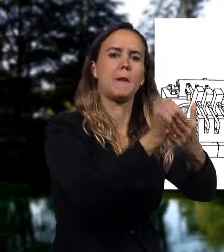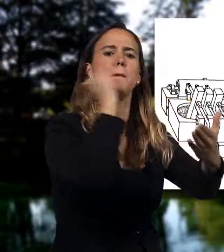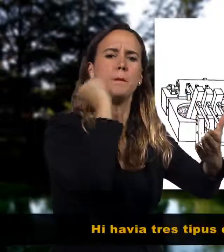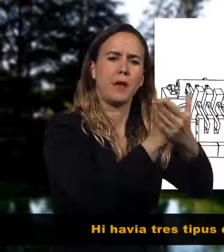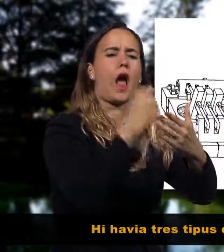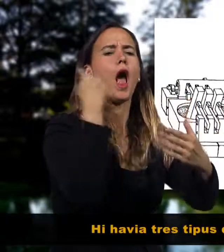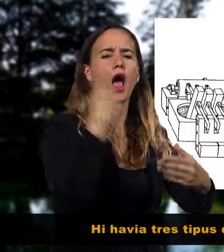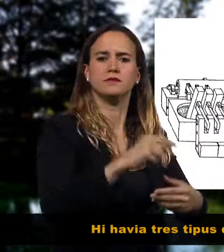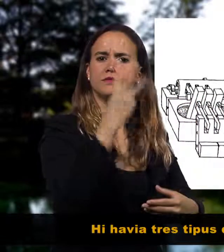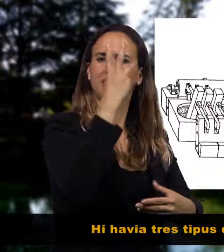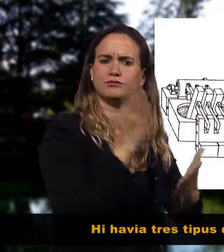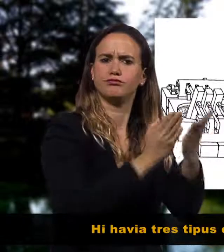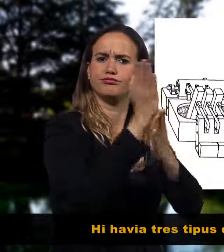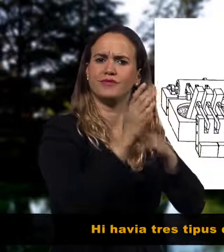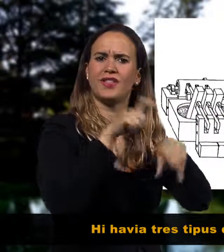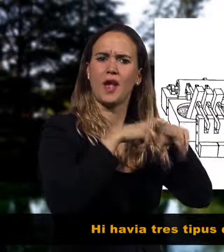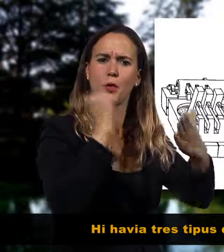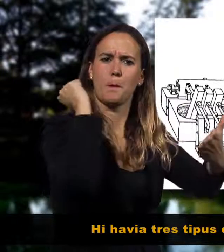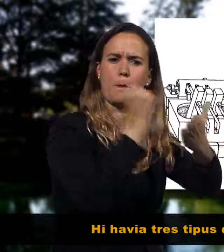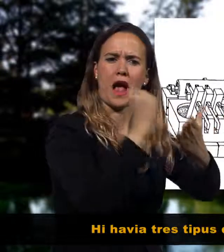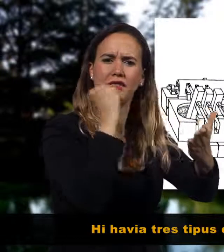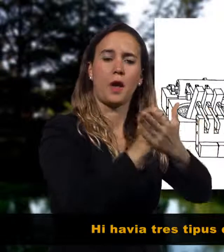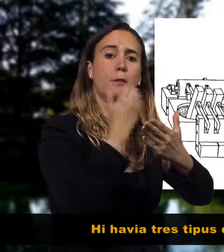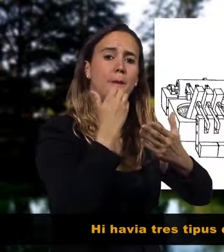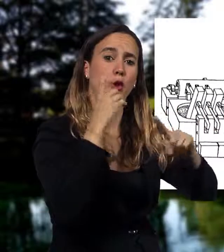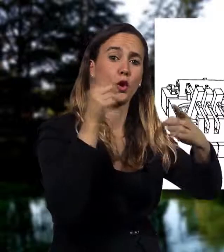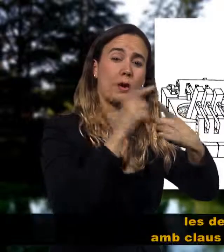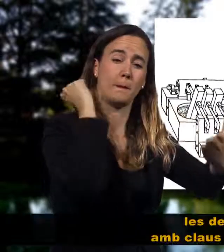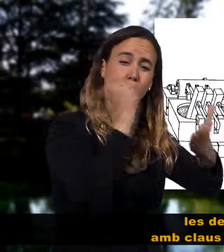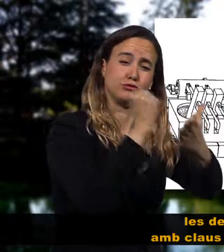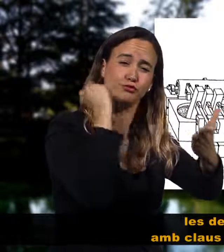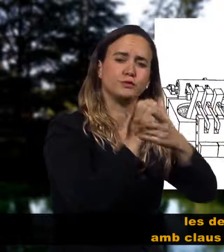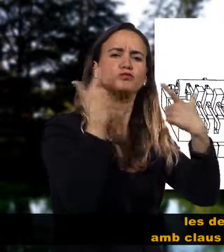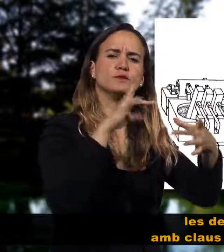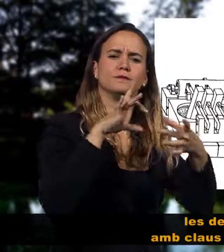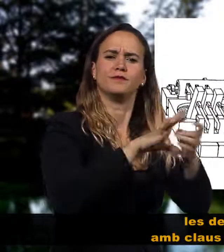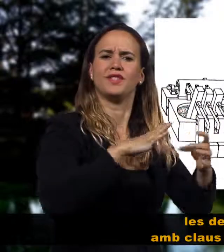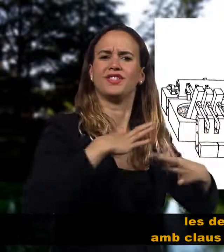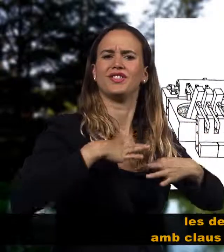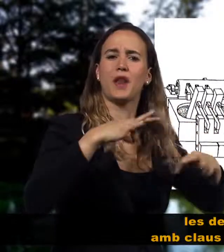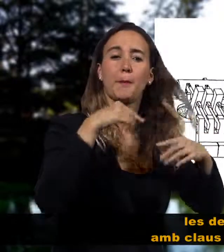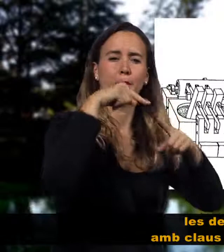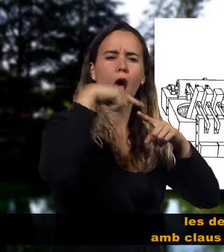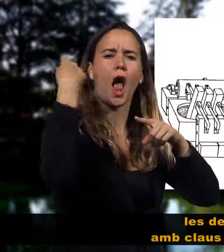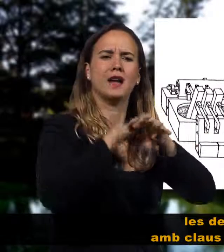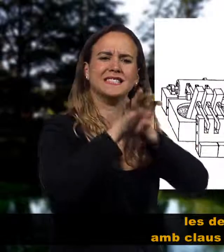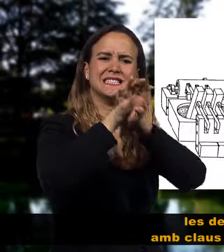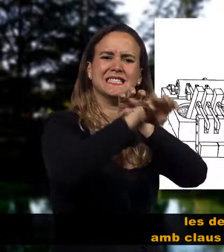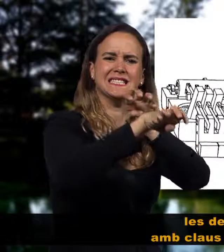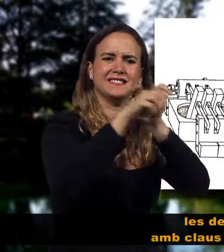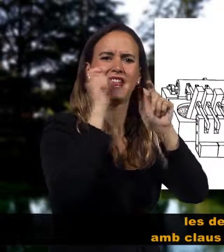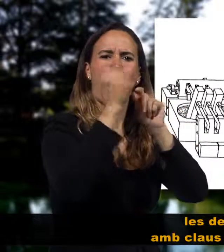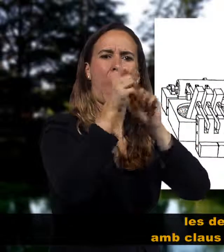tipus de masses diferents: les de drap, amb claus de tall viu, les de retrenc amb claus plans amb estries i